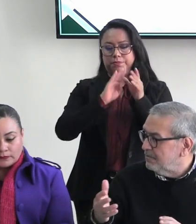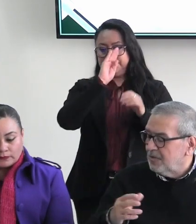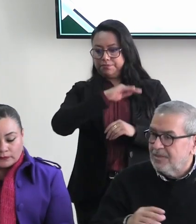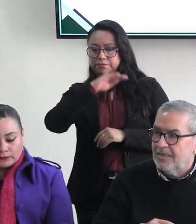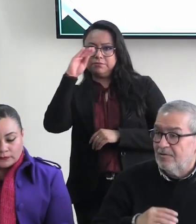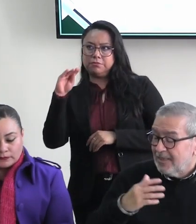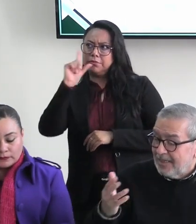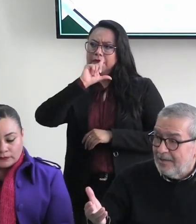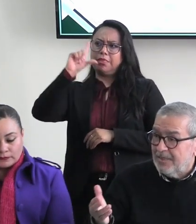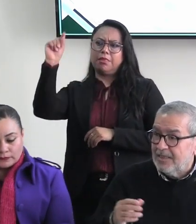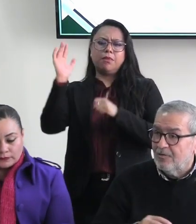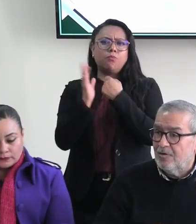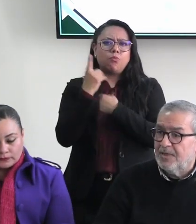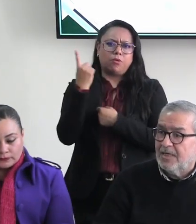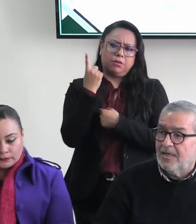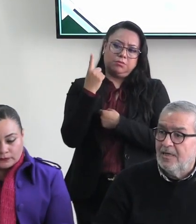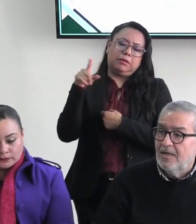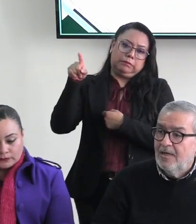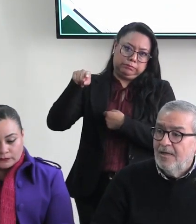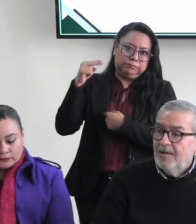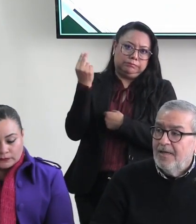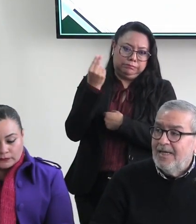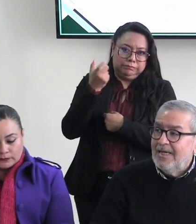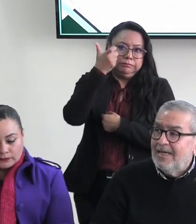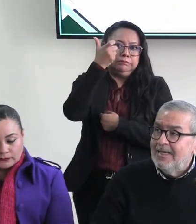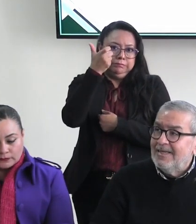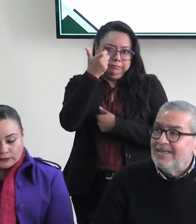económica, de otra índole, generalmente económica.